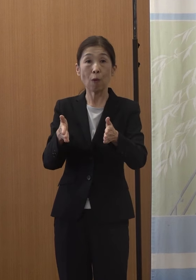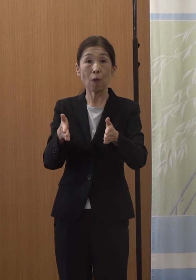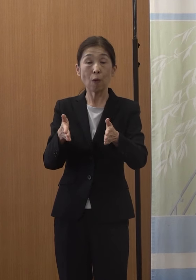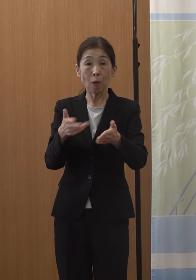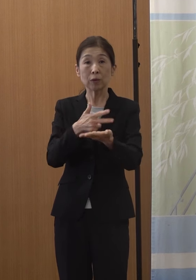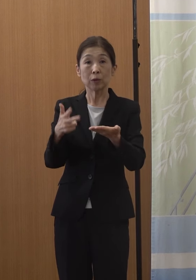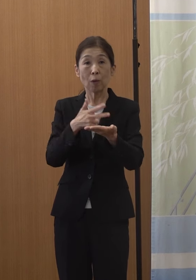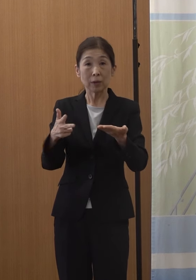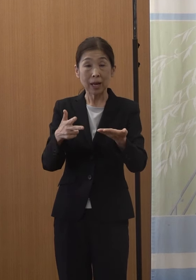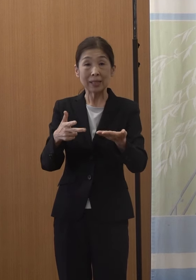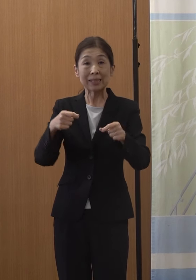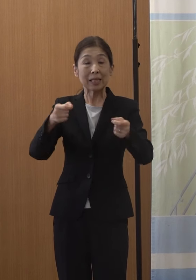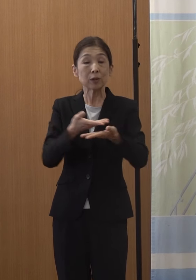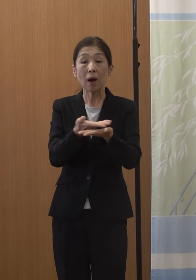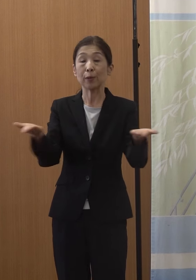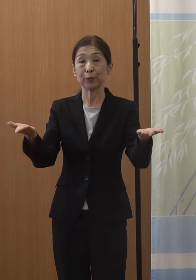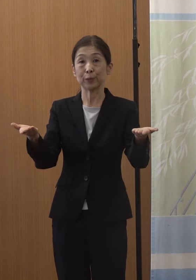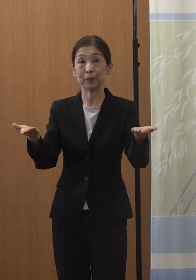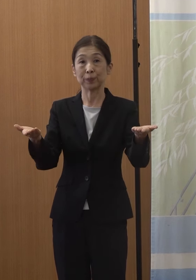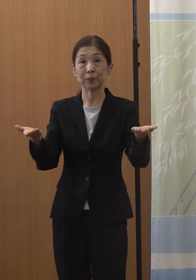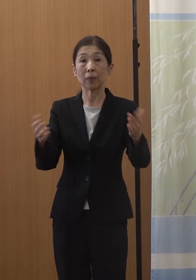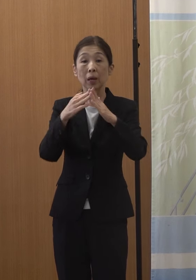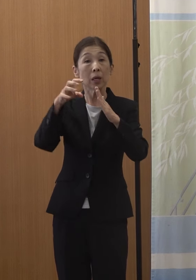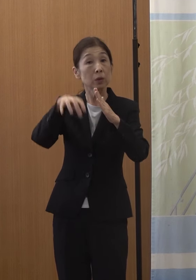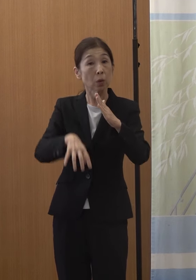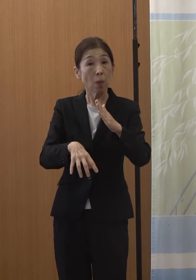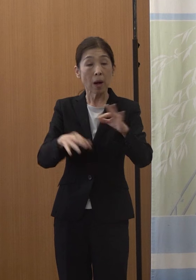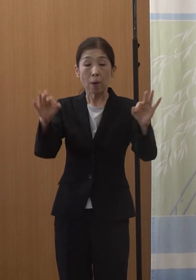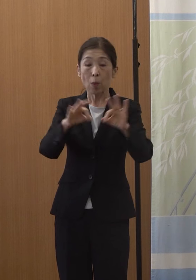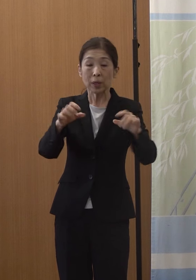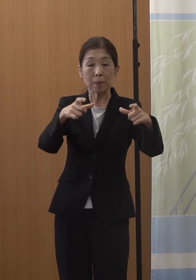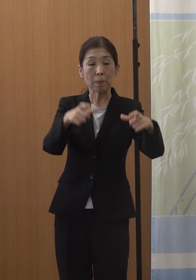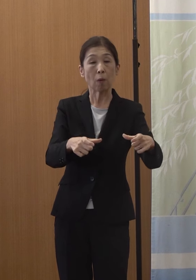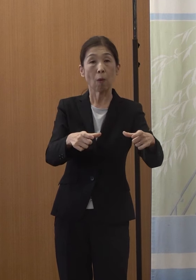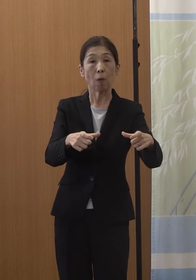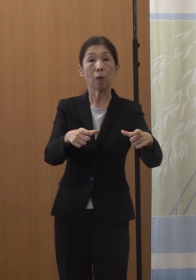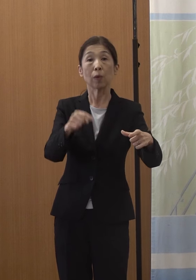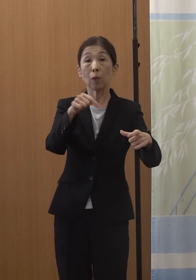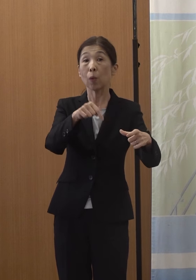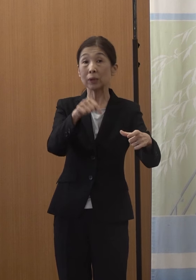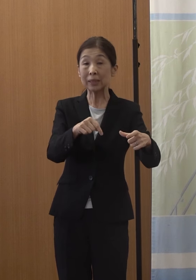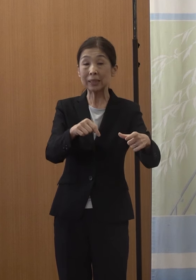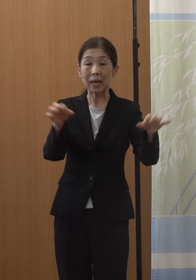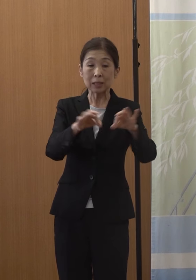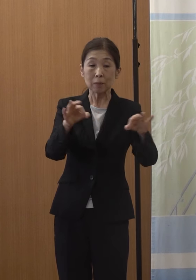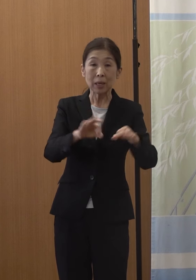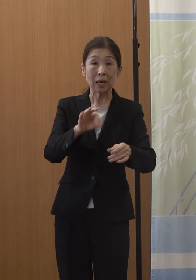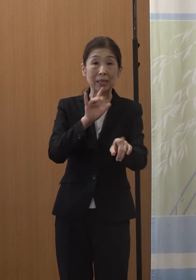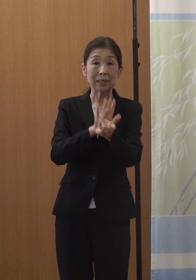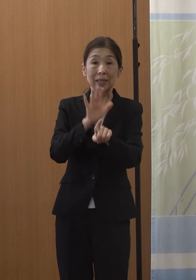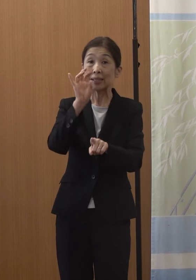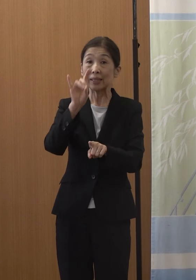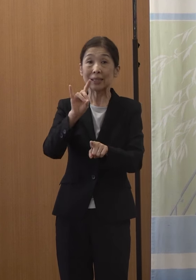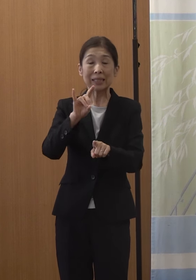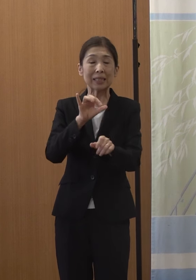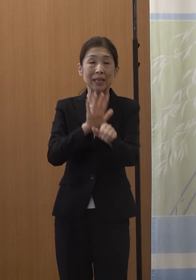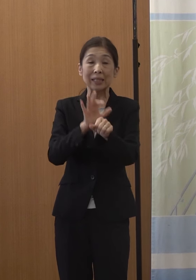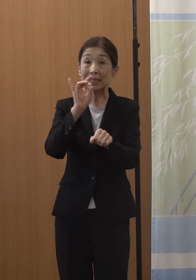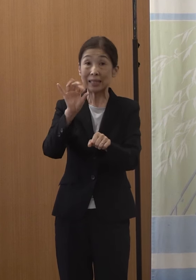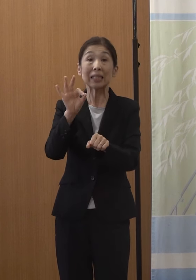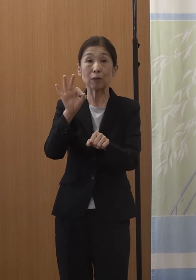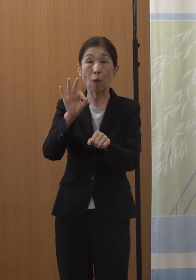します。また、会場には募金箱を設置し、お寄せいただいた義援金を被災された方々にお届